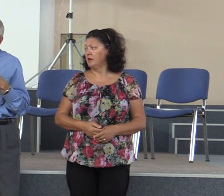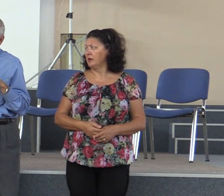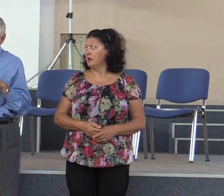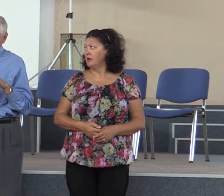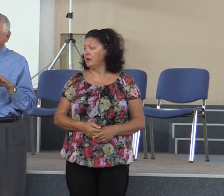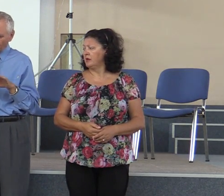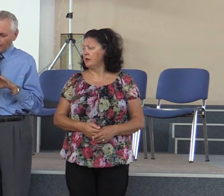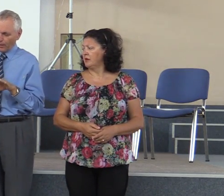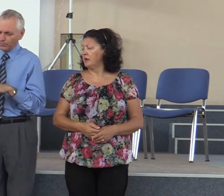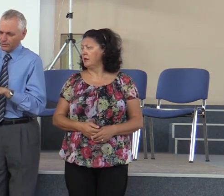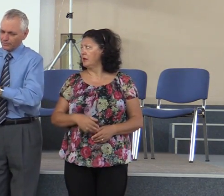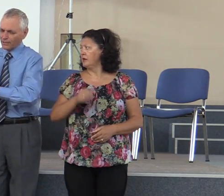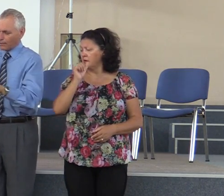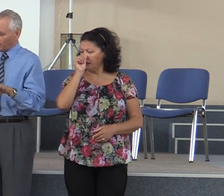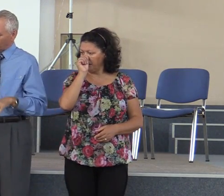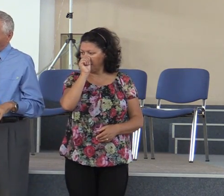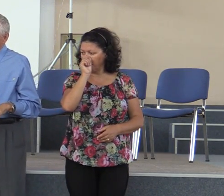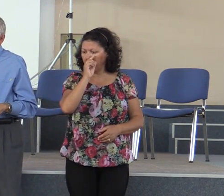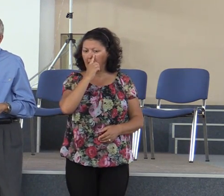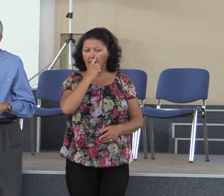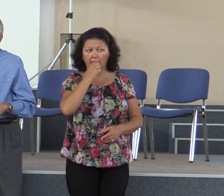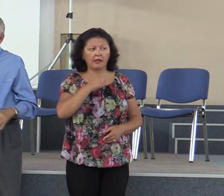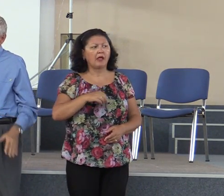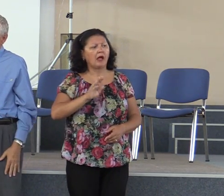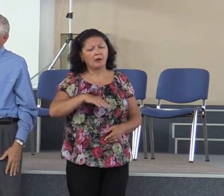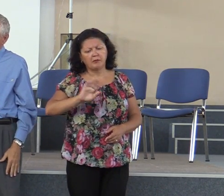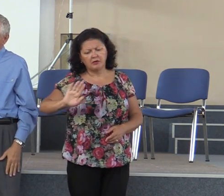I let loose of the money. Am lăsat banii de o parte